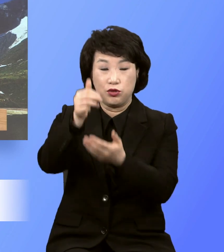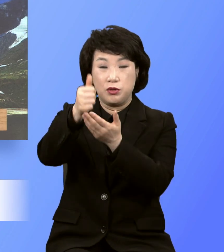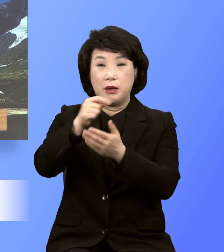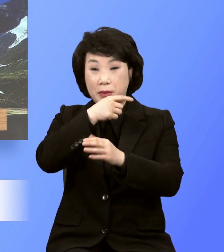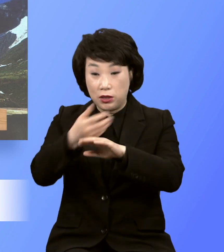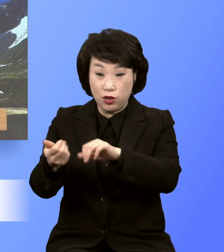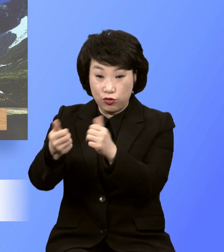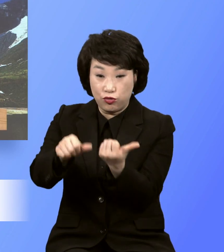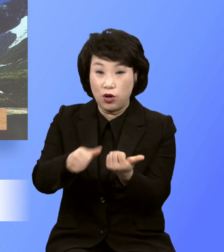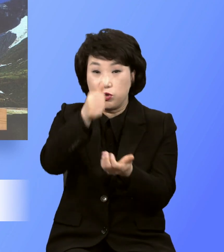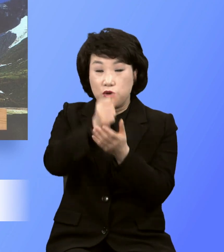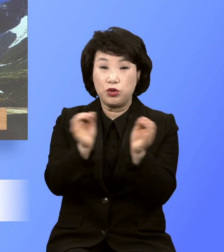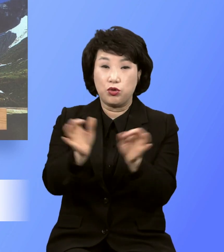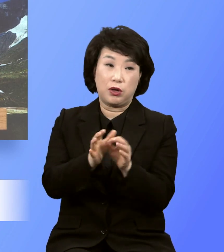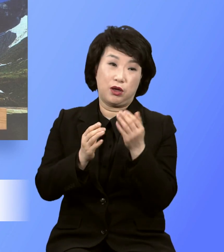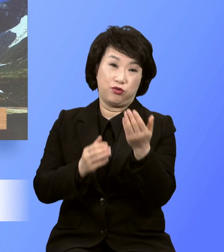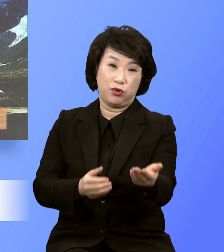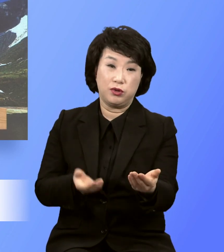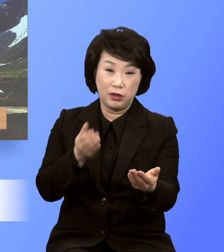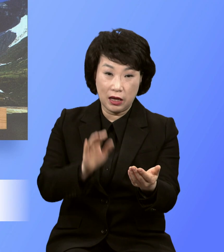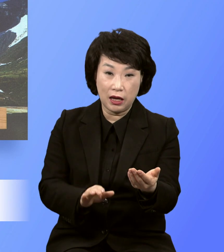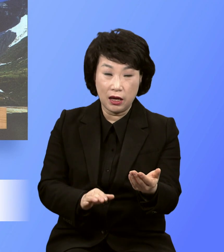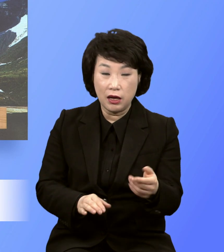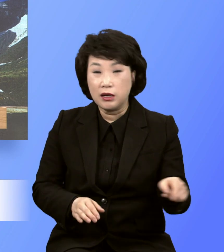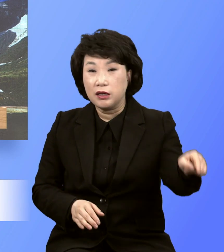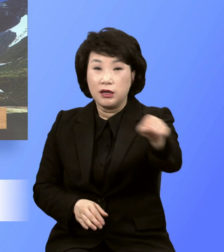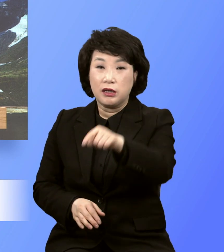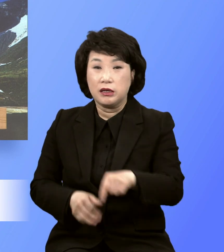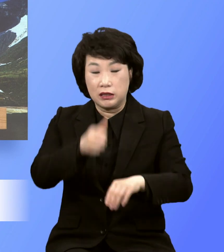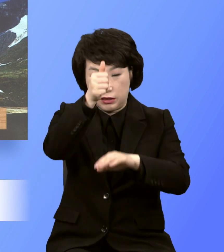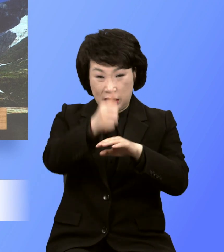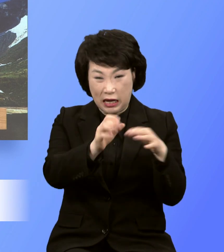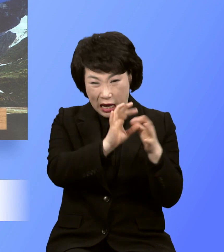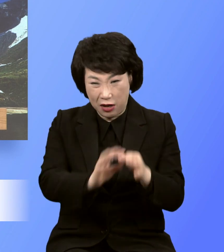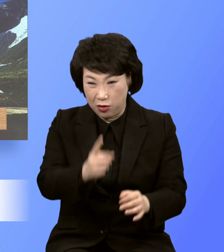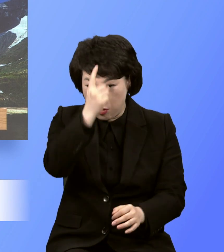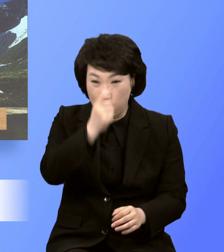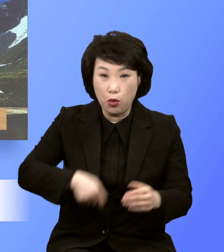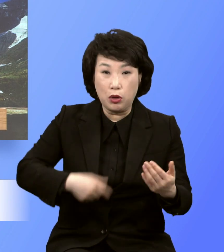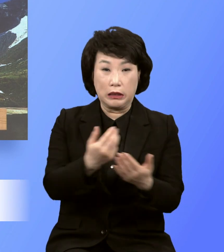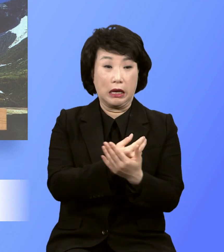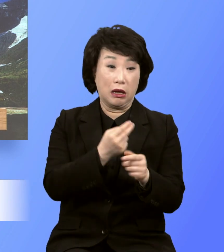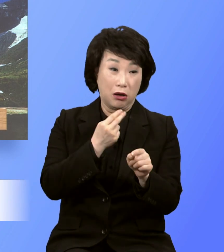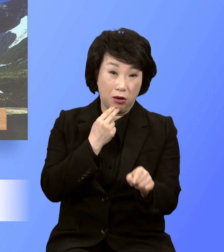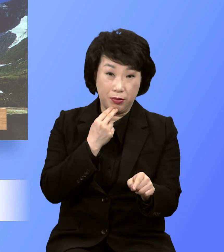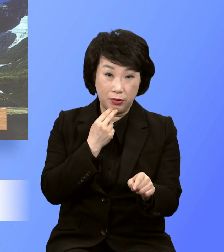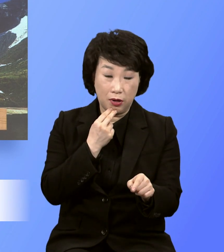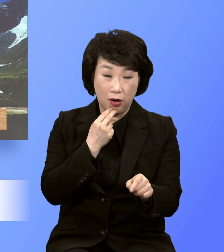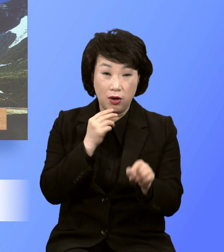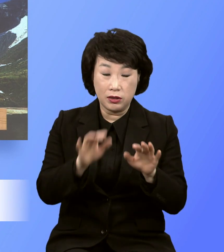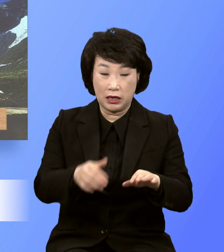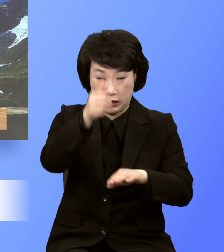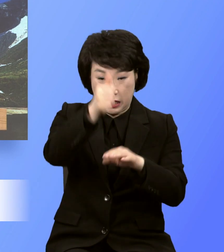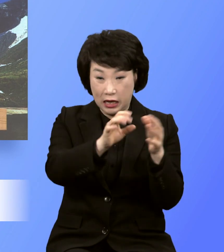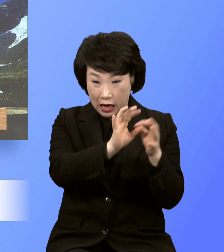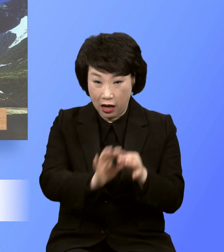피 흘려서 속죄했건만은, 그러나 끝까지 버티고 회개치 않냐고 끝까지 버티고 믿지